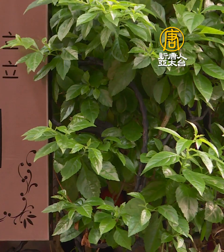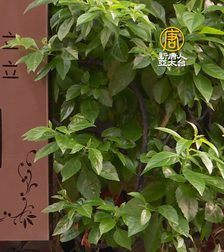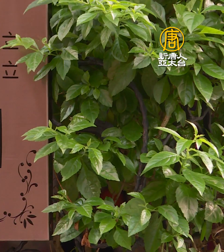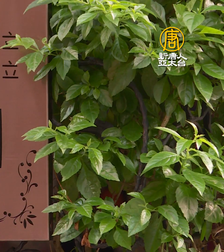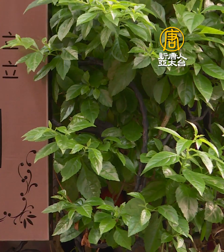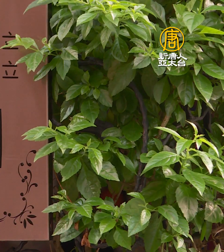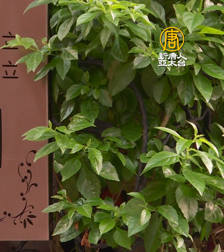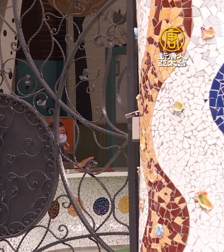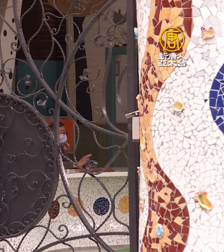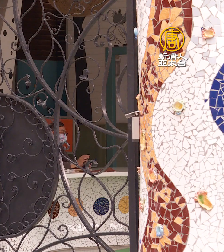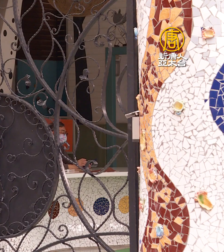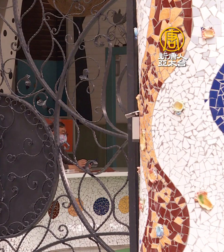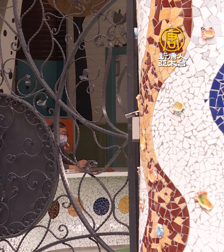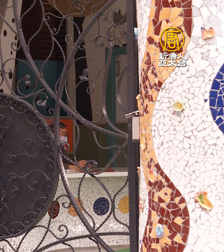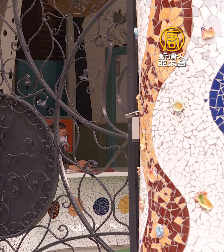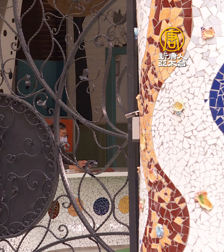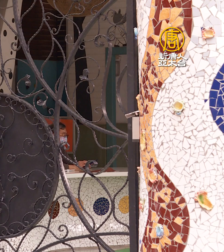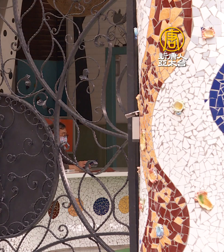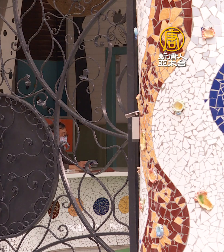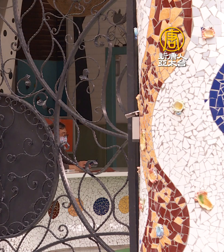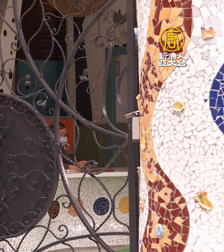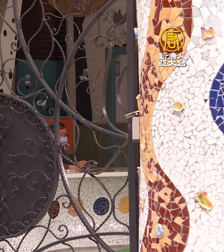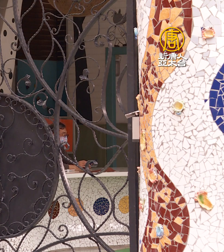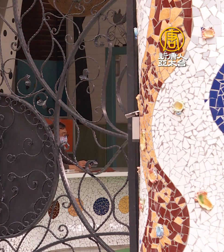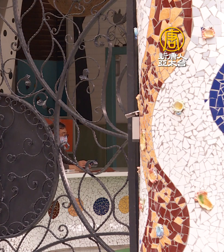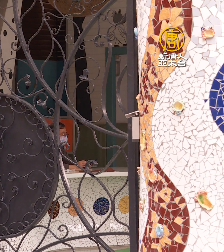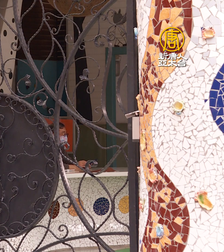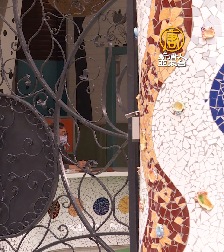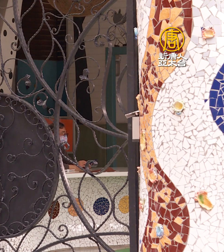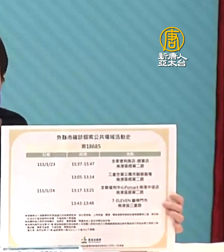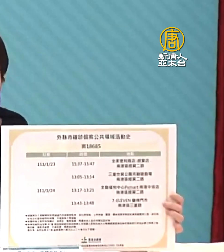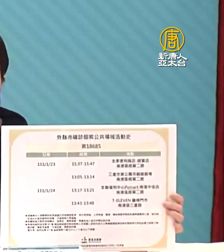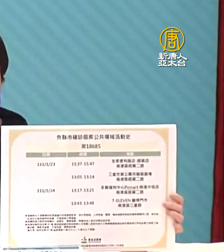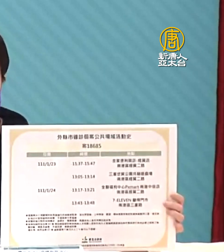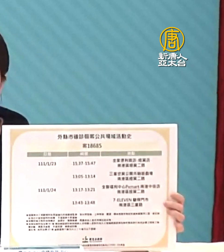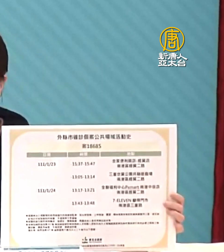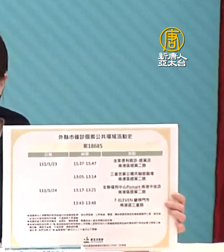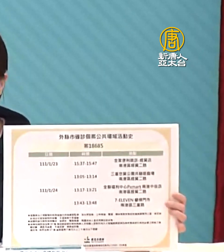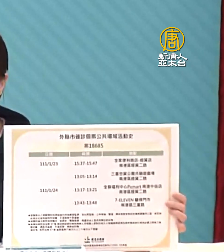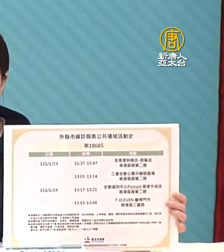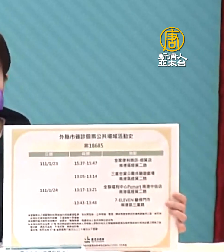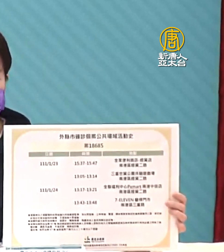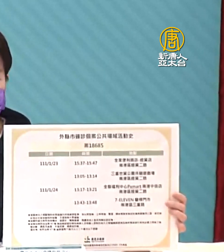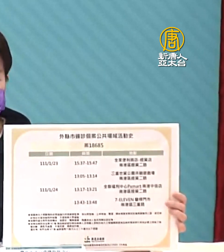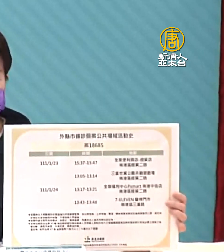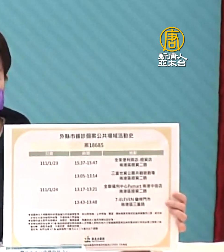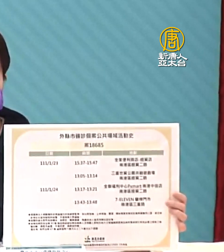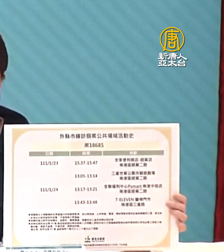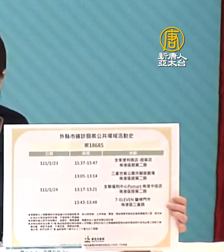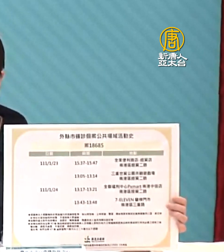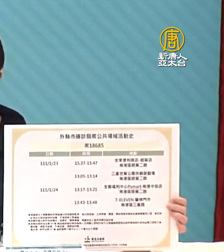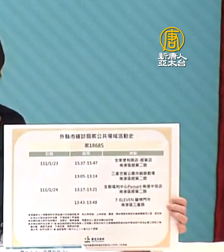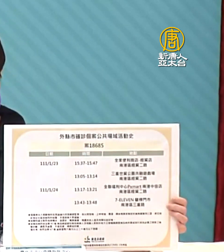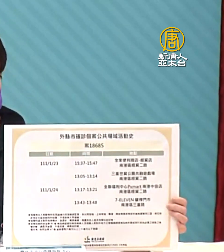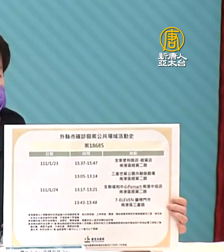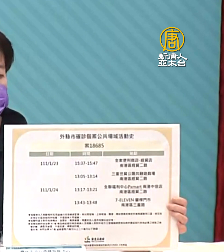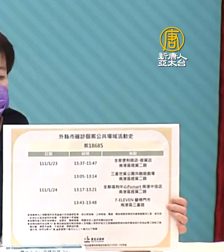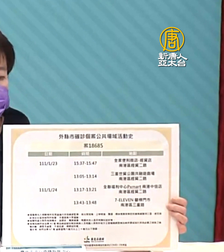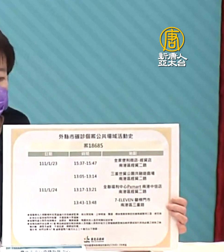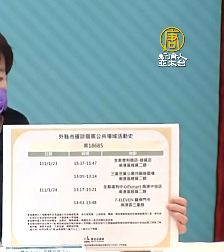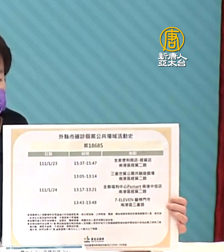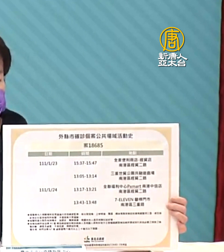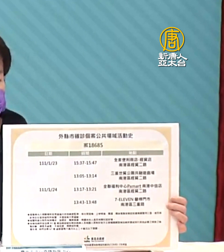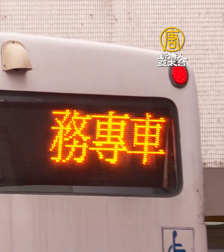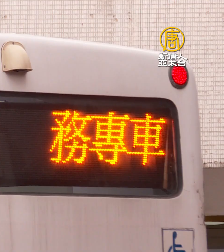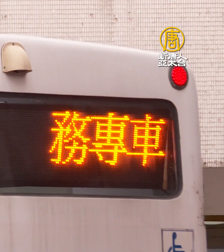园教师相关。副市长黄珊珊表示，五例都是已经在居隔当中采检确诊，包括一名职员以及四